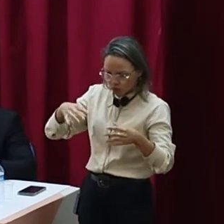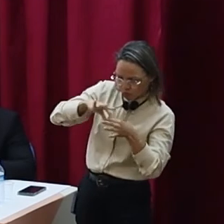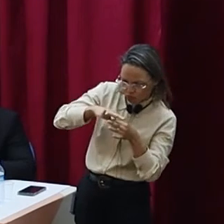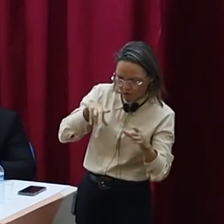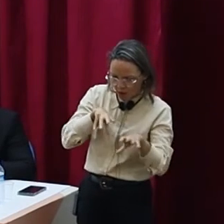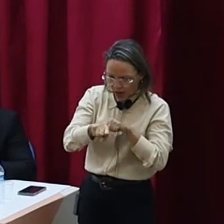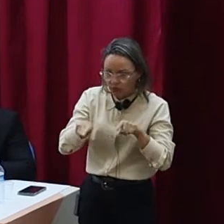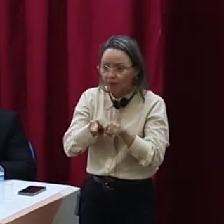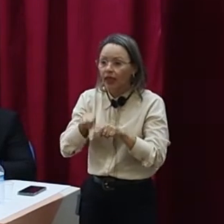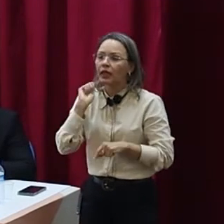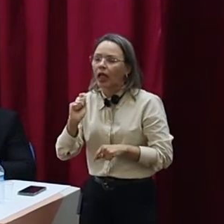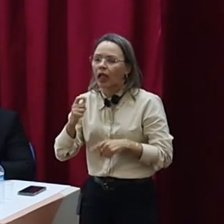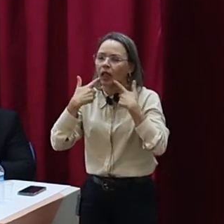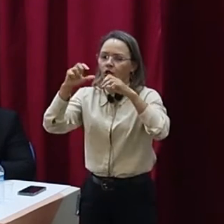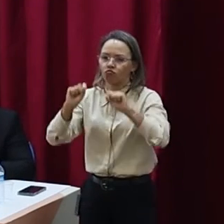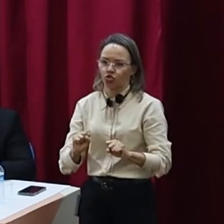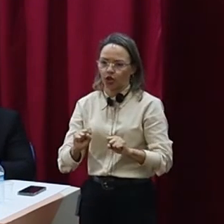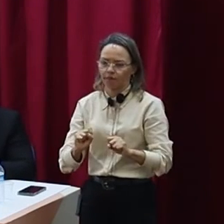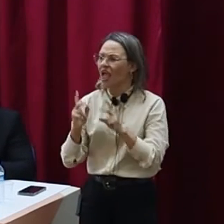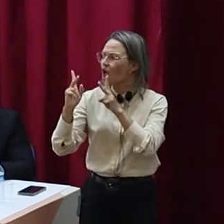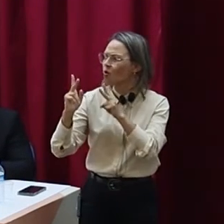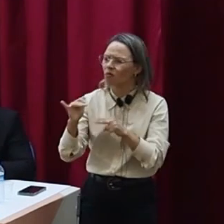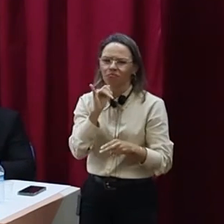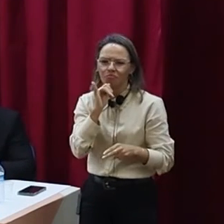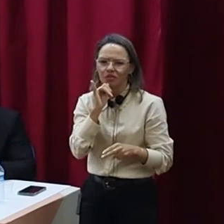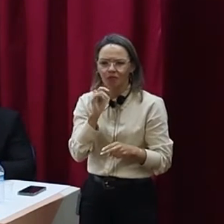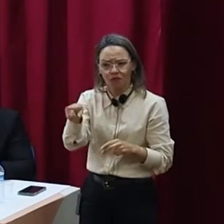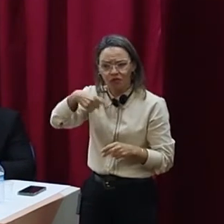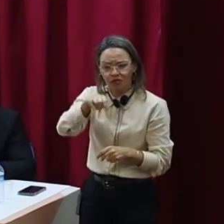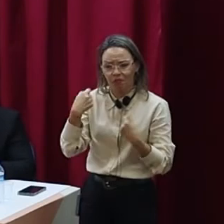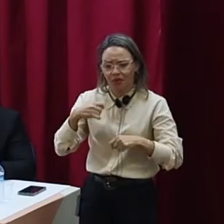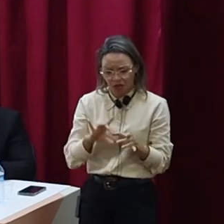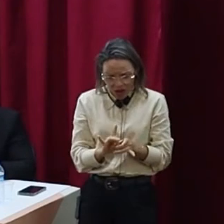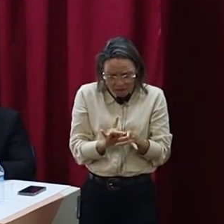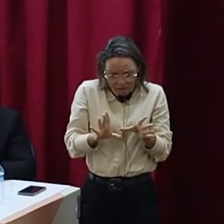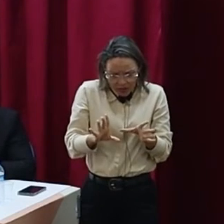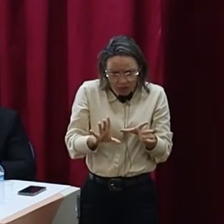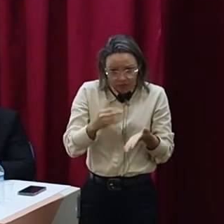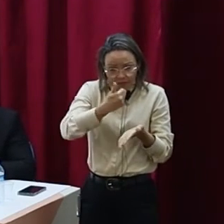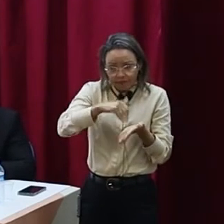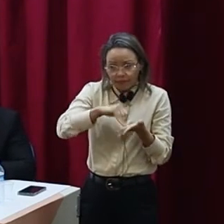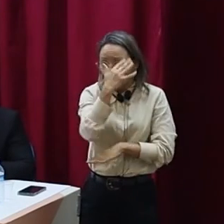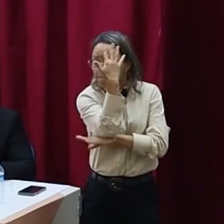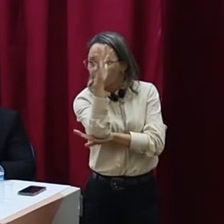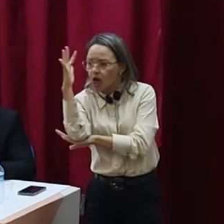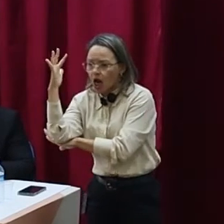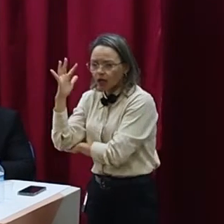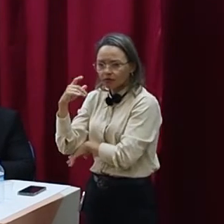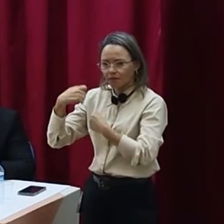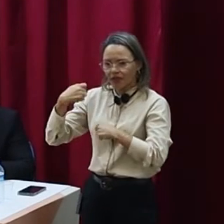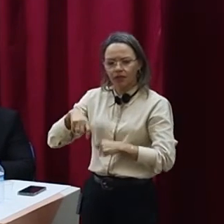que, da mesma forma como você precisa de uma autorização da Secretaria Municipal de Meio Ambiente para fazer